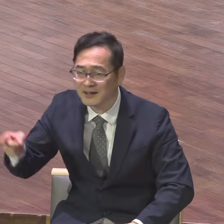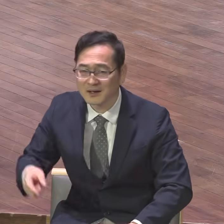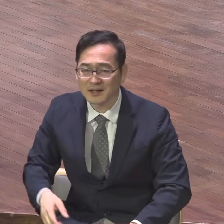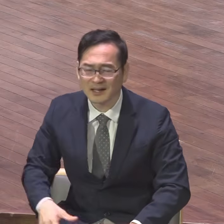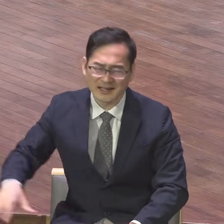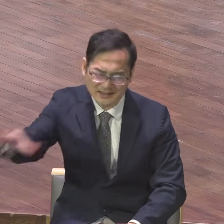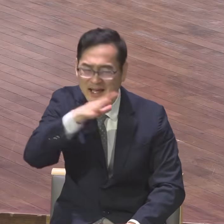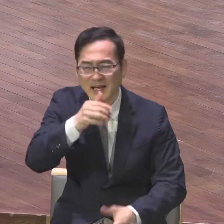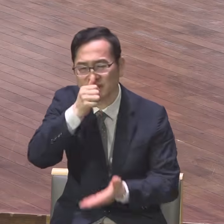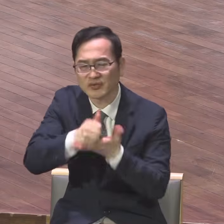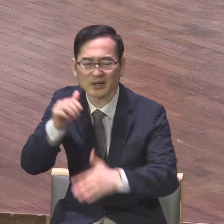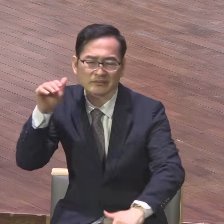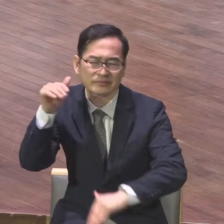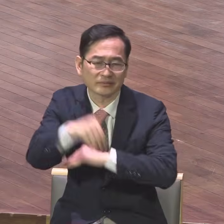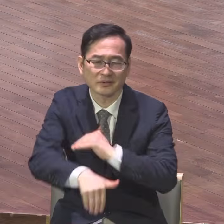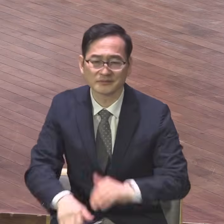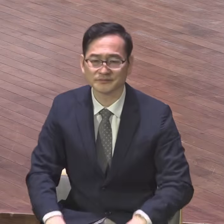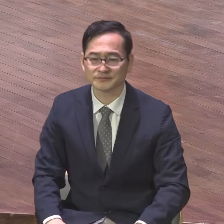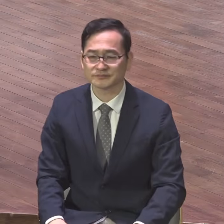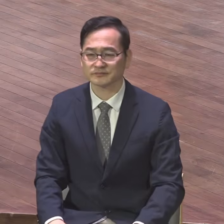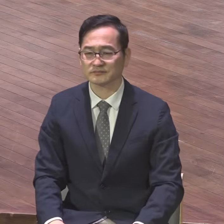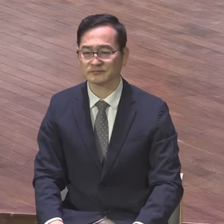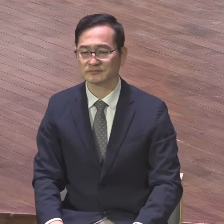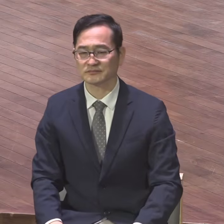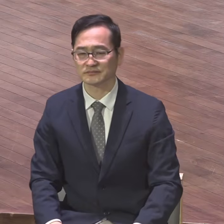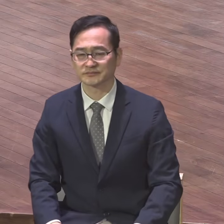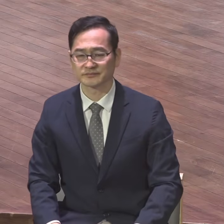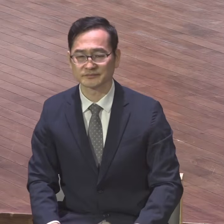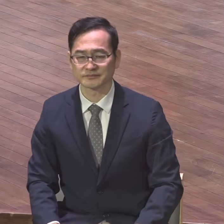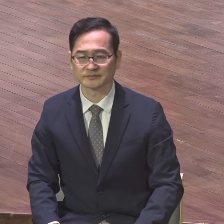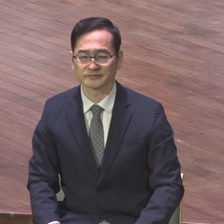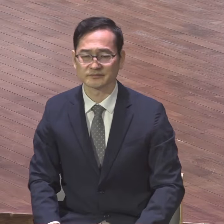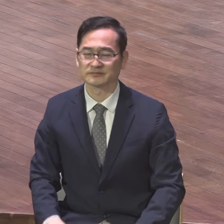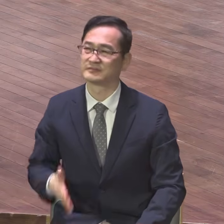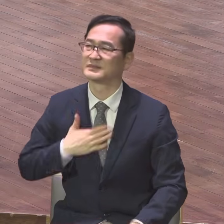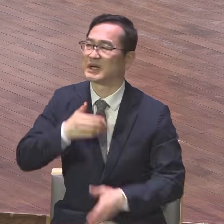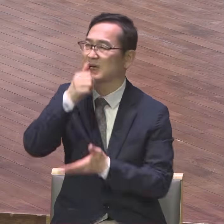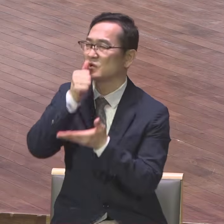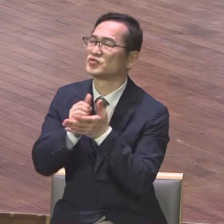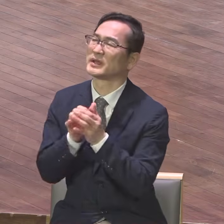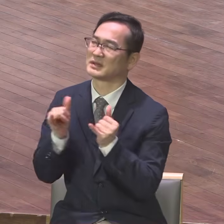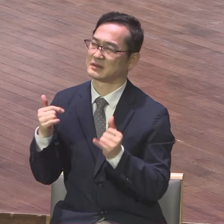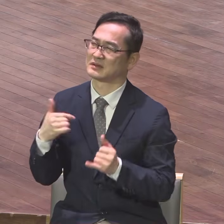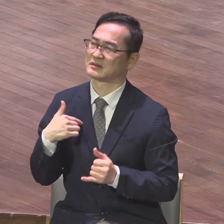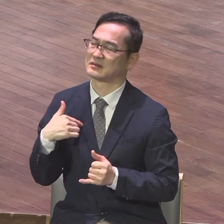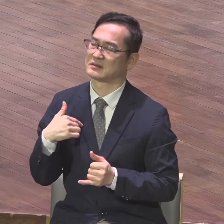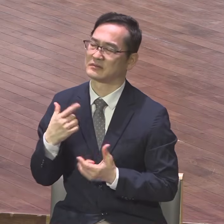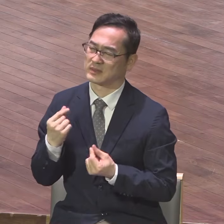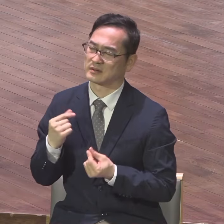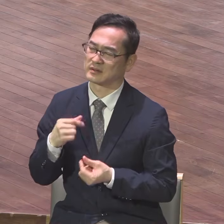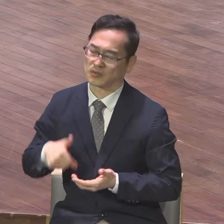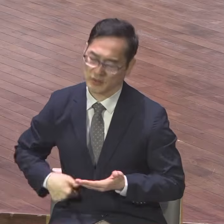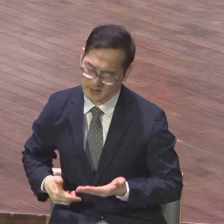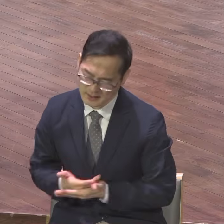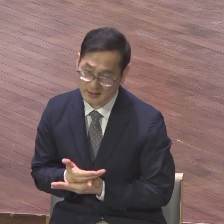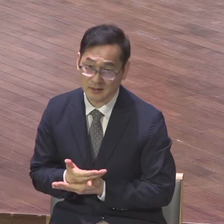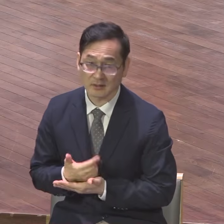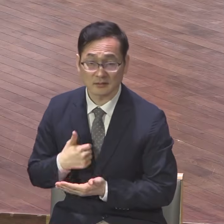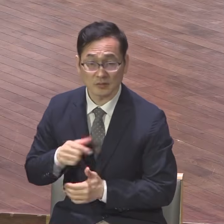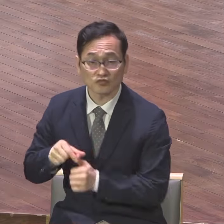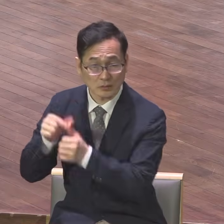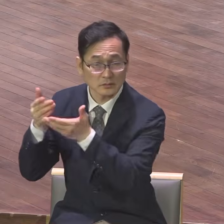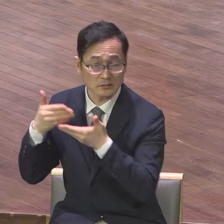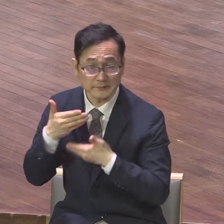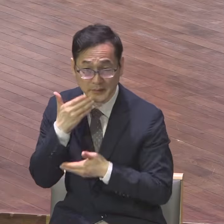그것도 어려운 척하는 그게 웃기는 얘기. 주여 나는 죄인을 소이라. 그래야 구원받아요.